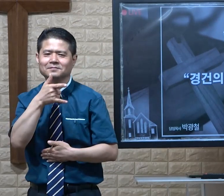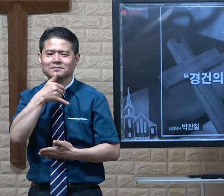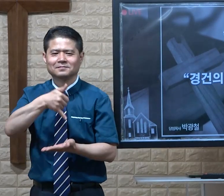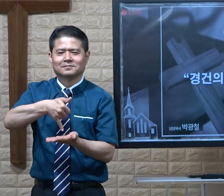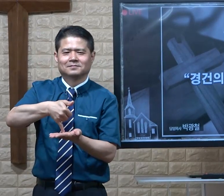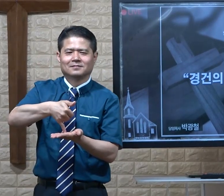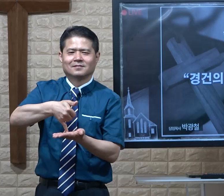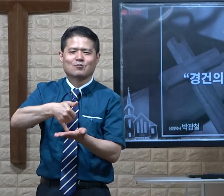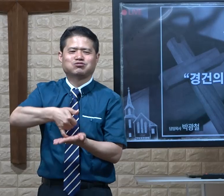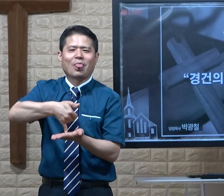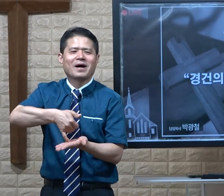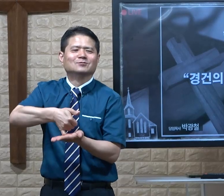넘어서